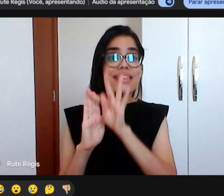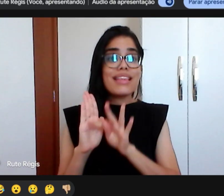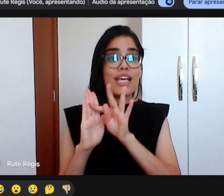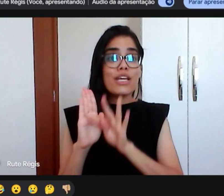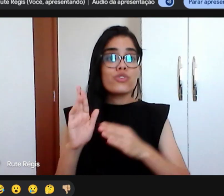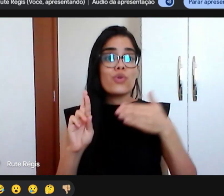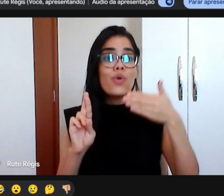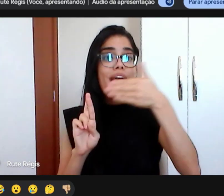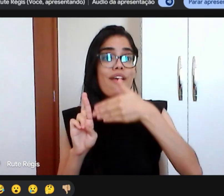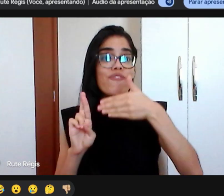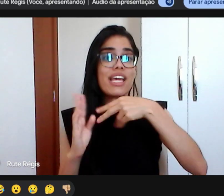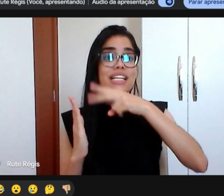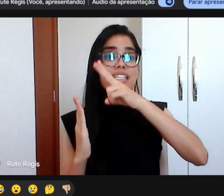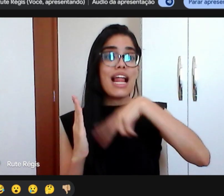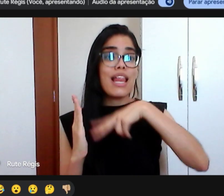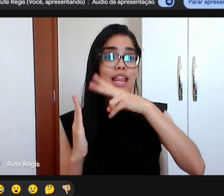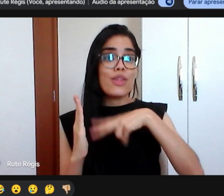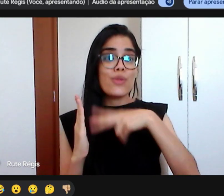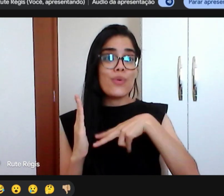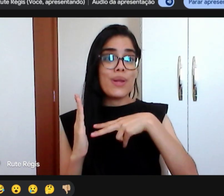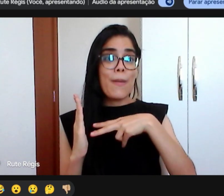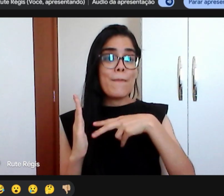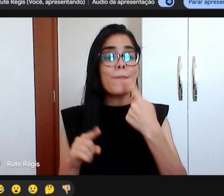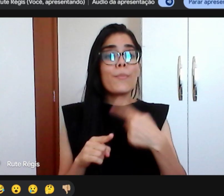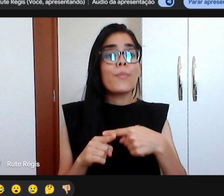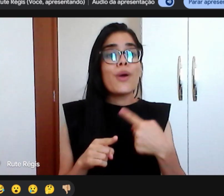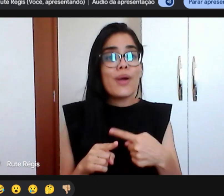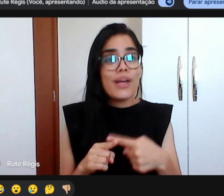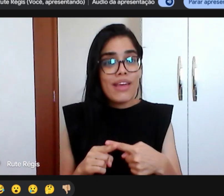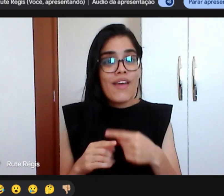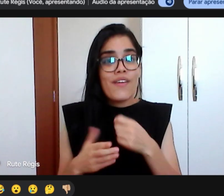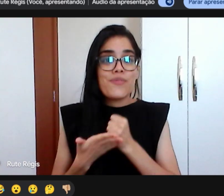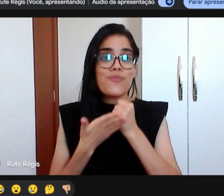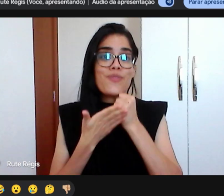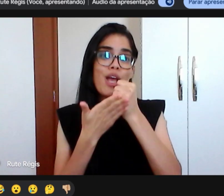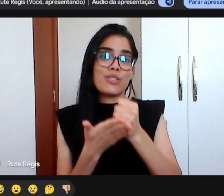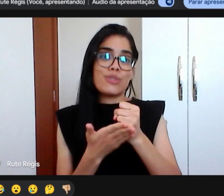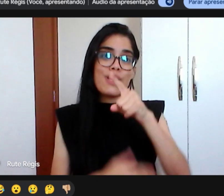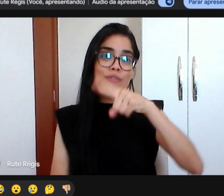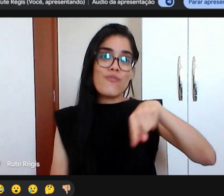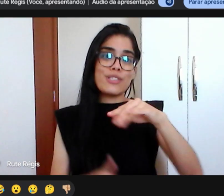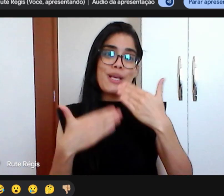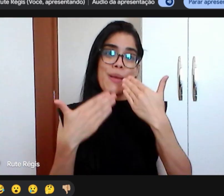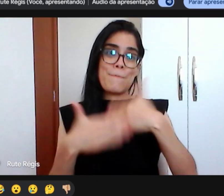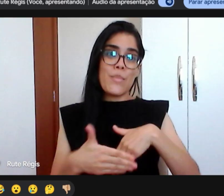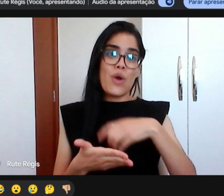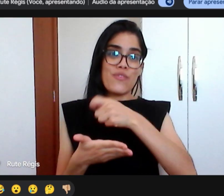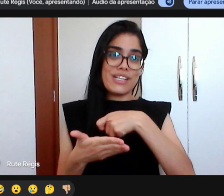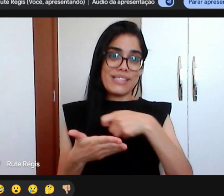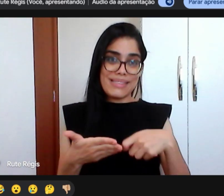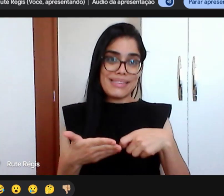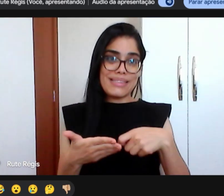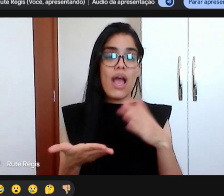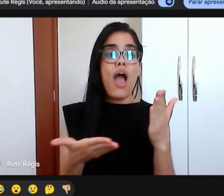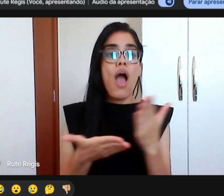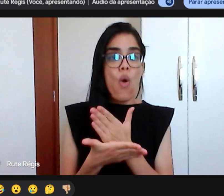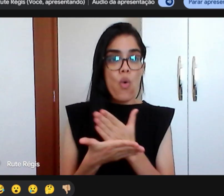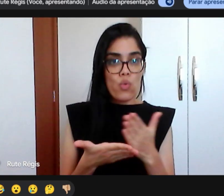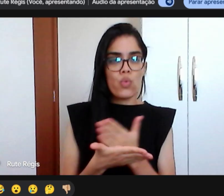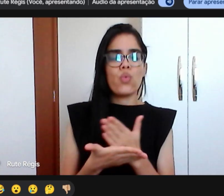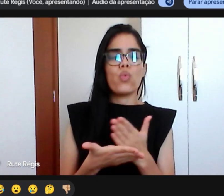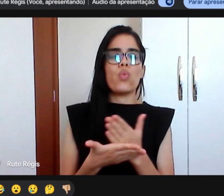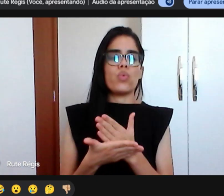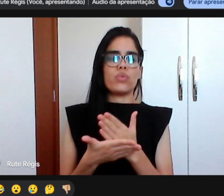você vai dar uma lida nas referências de leitura que ele já indica para ajudar vocês na